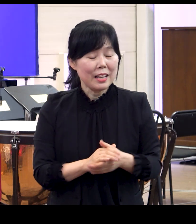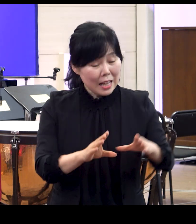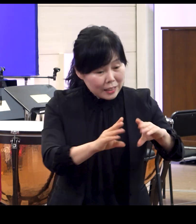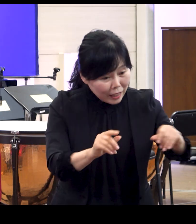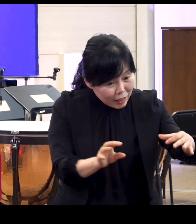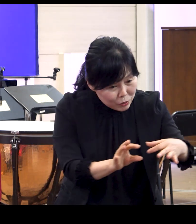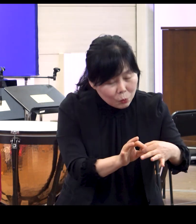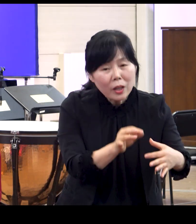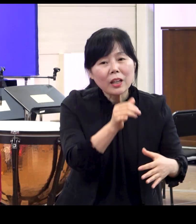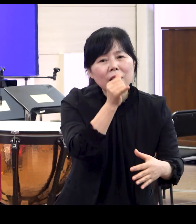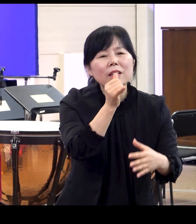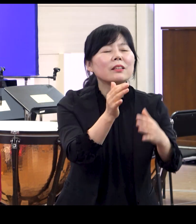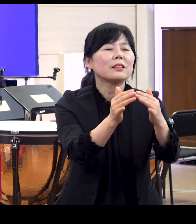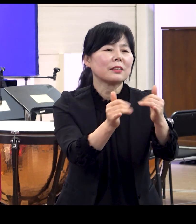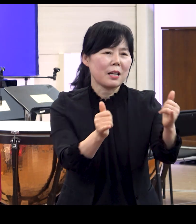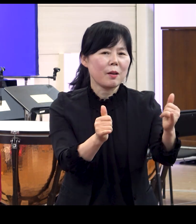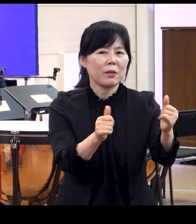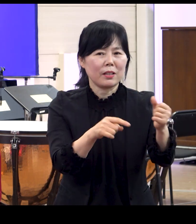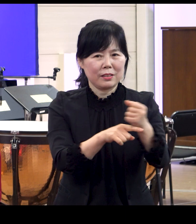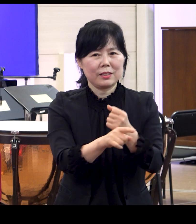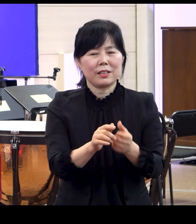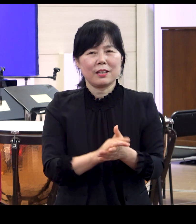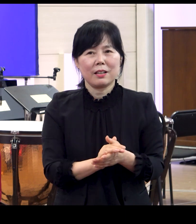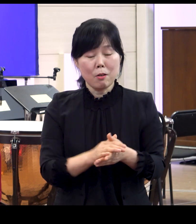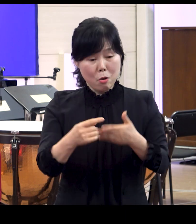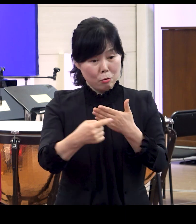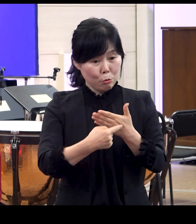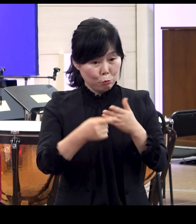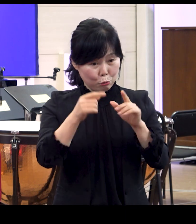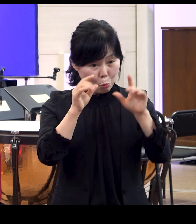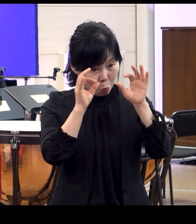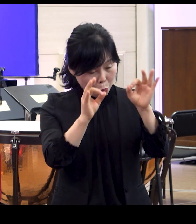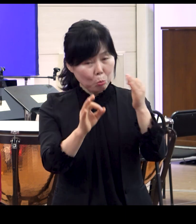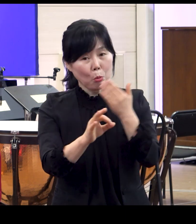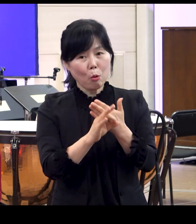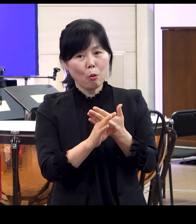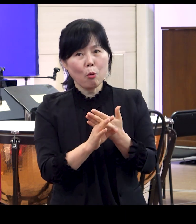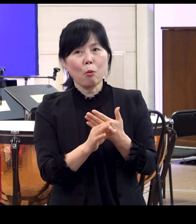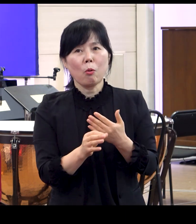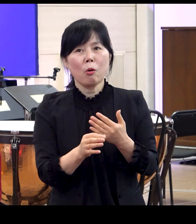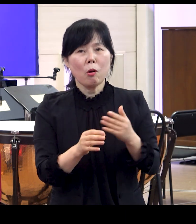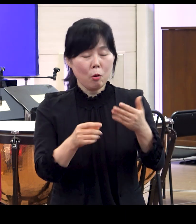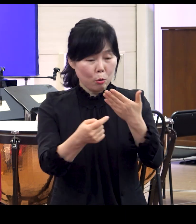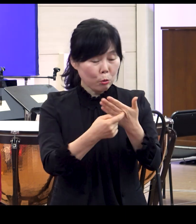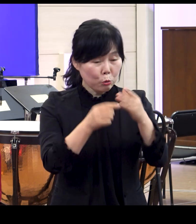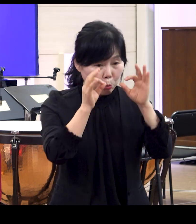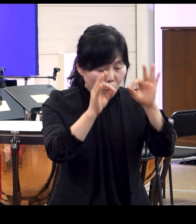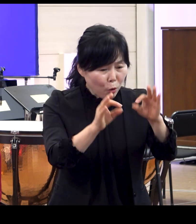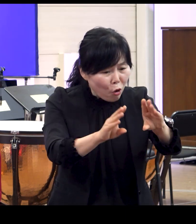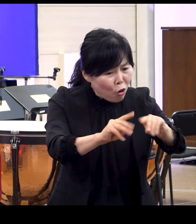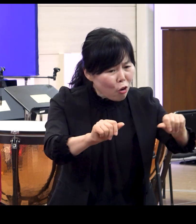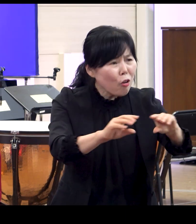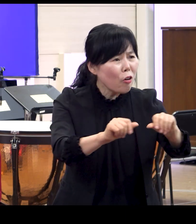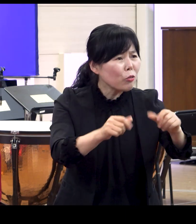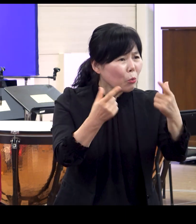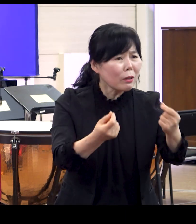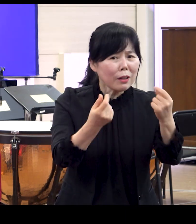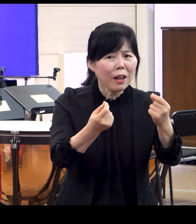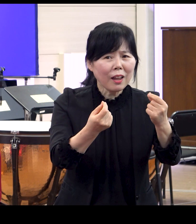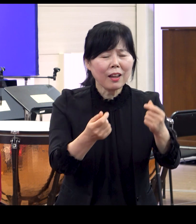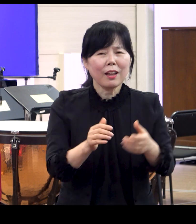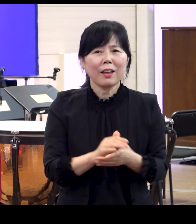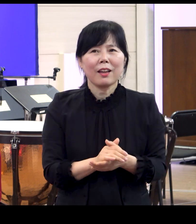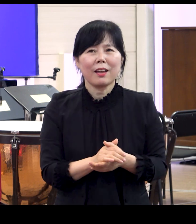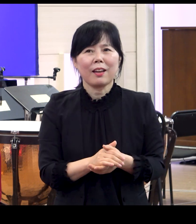존재라는 의미를 가지고 있는 거예요. 겉으로 볼 땐 똑같아요, 둘이. 같은 근원이니까. 이게